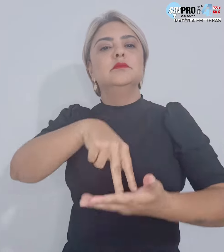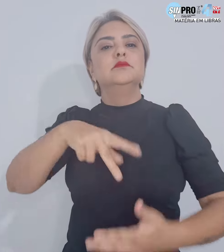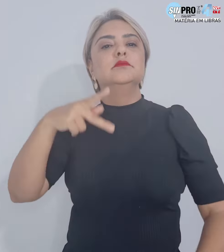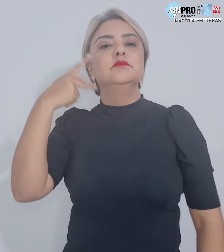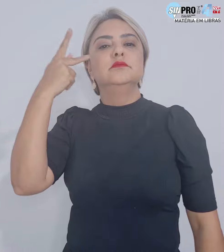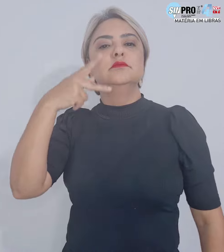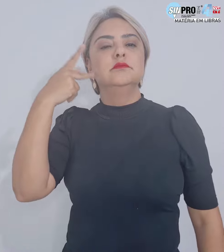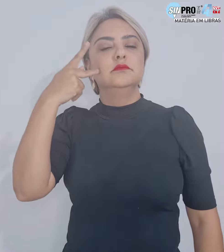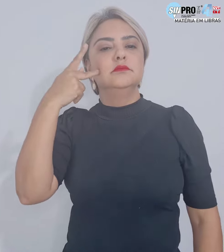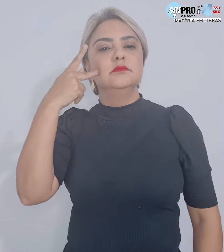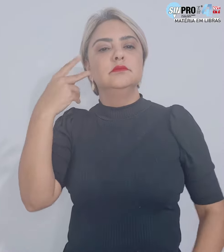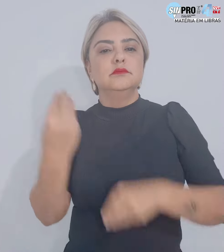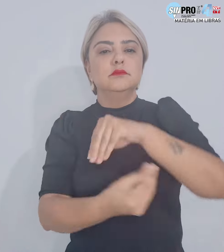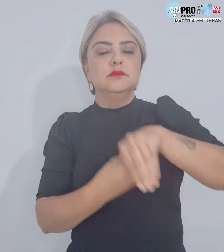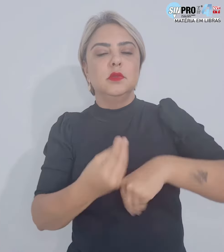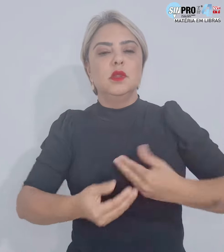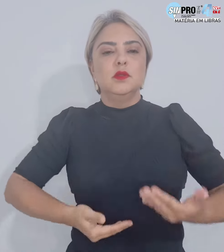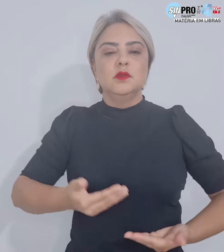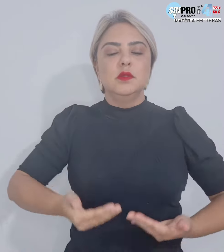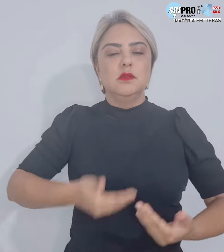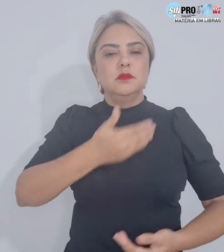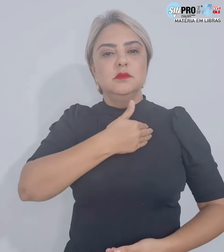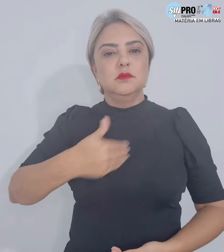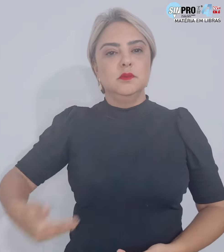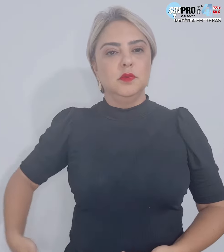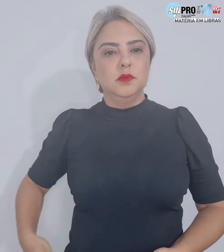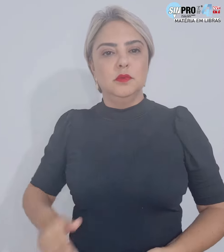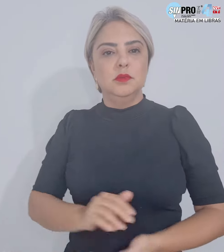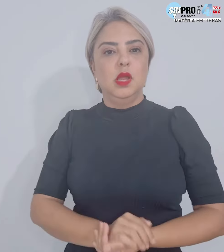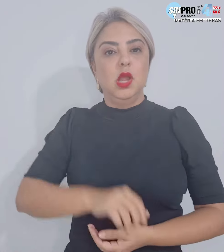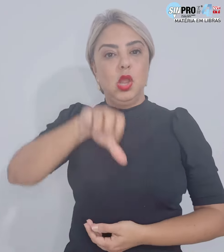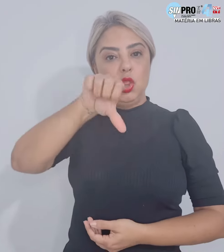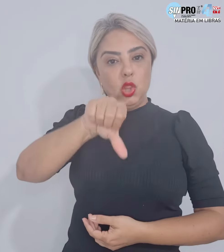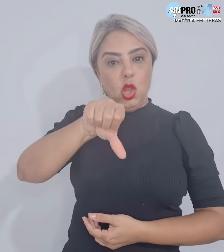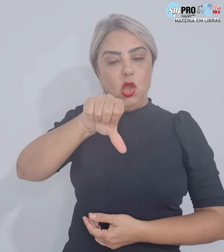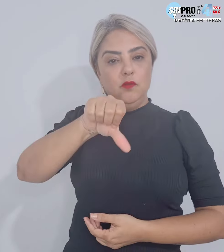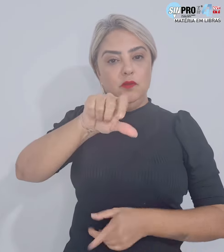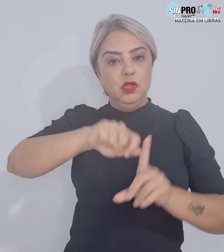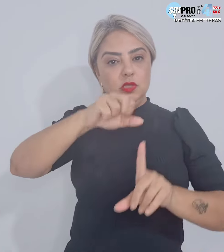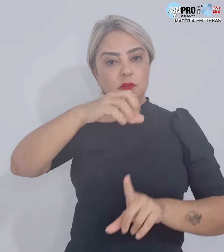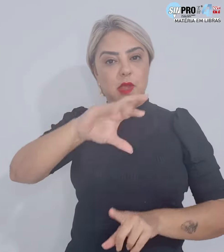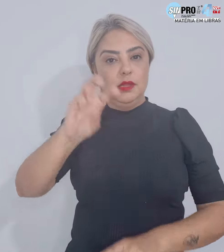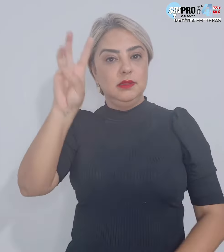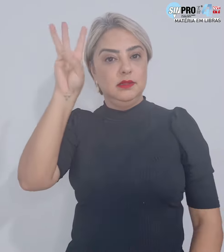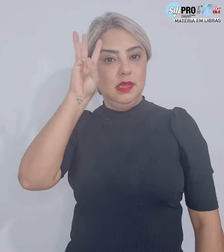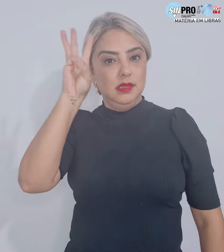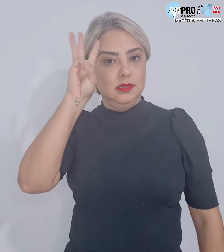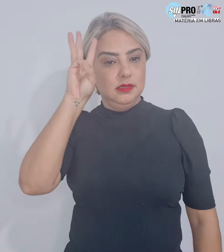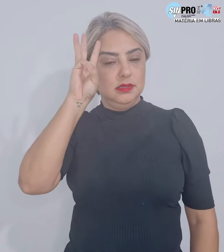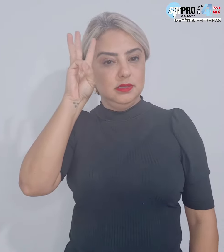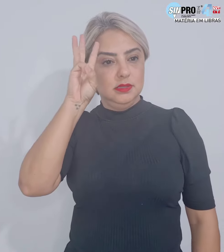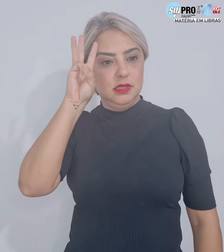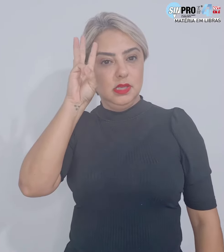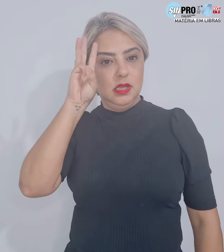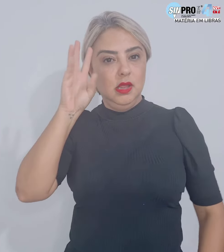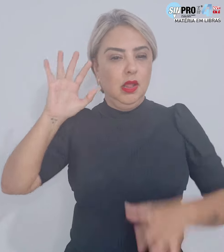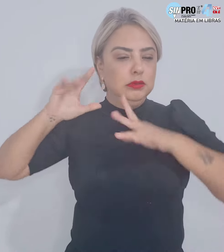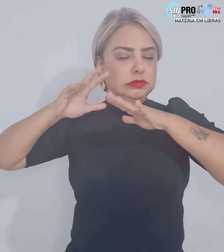Parlamentar Mista do Serviço Público. 9 de março, terça-feira, tsunami de